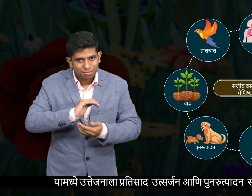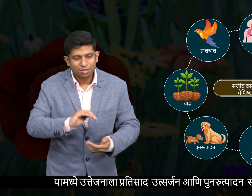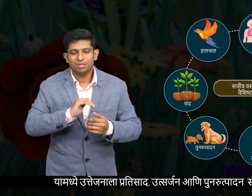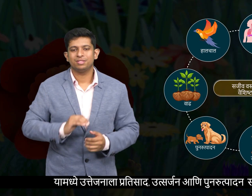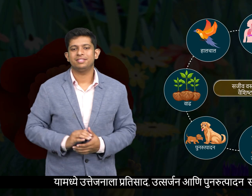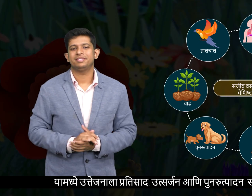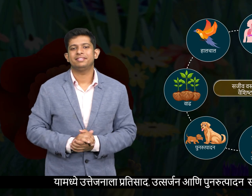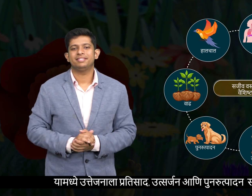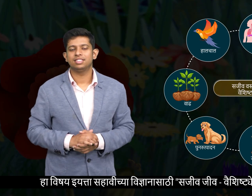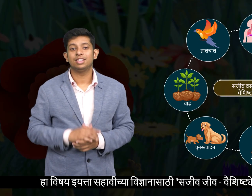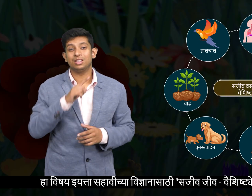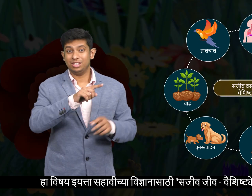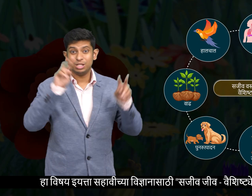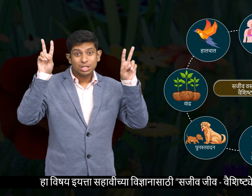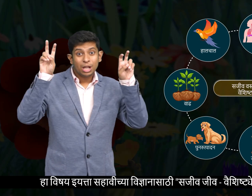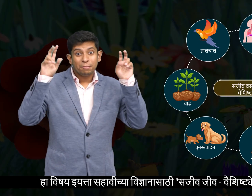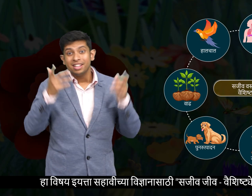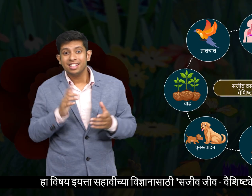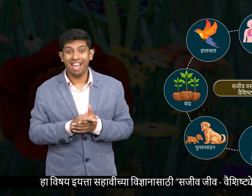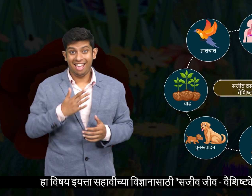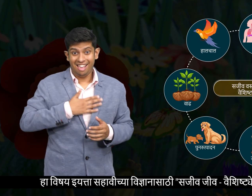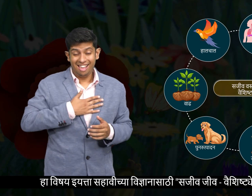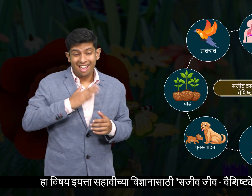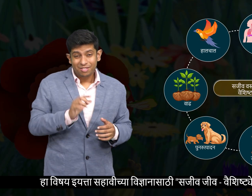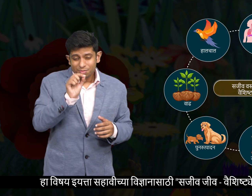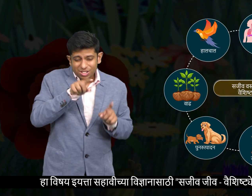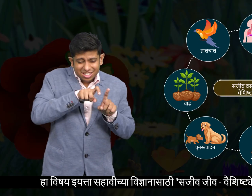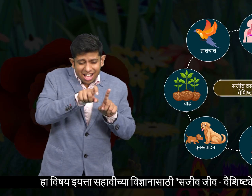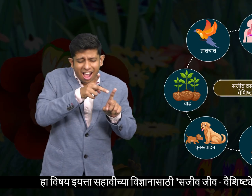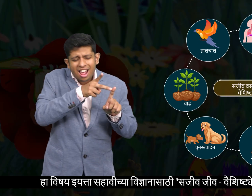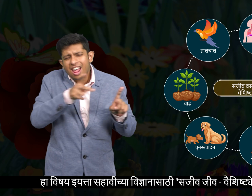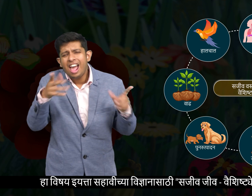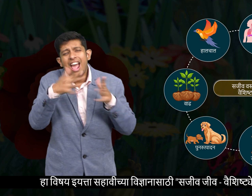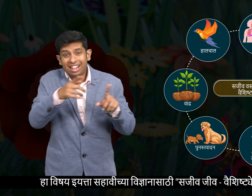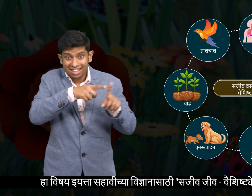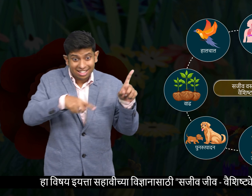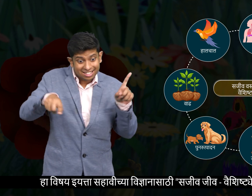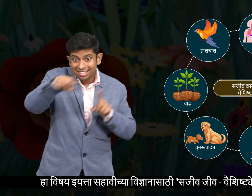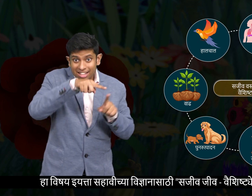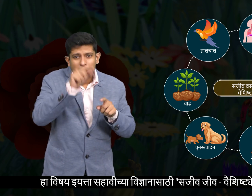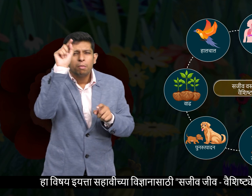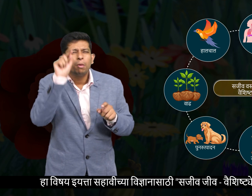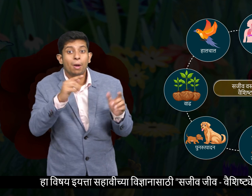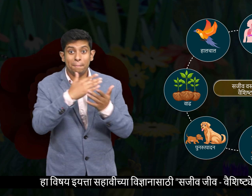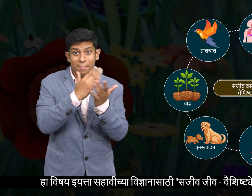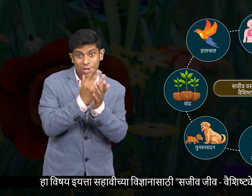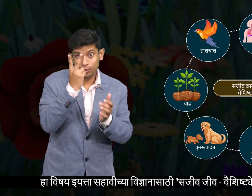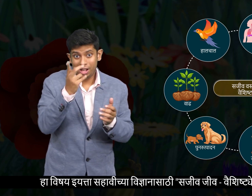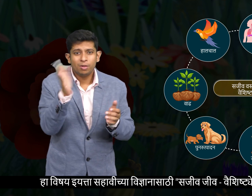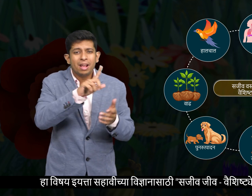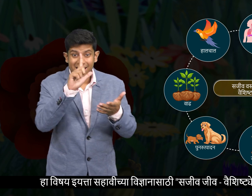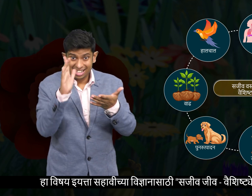समाविष्ट आहे. हा विषय इयत्ता 6वीच्या विज्ञानासाठी सजीव